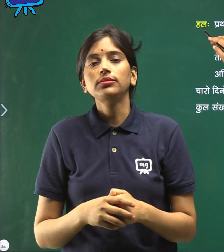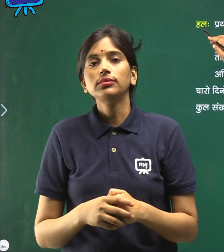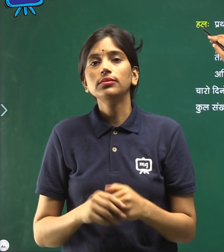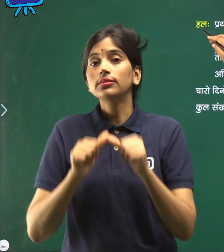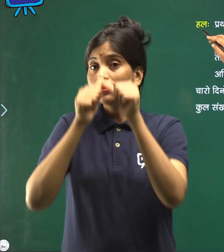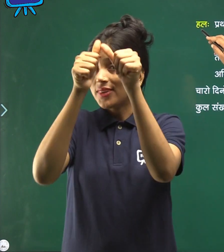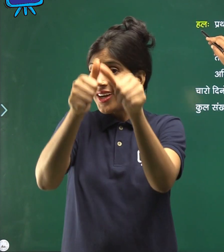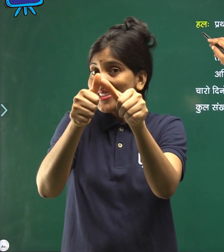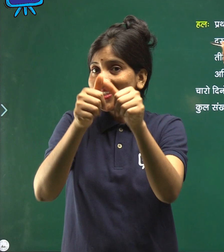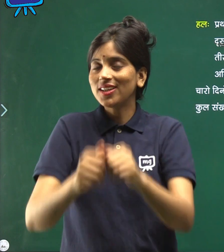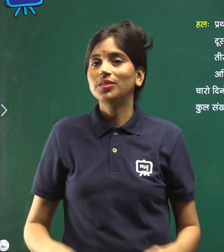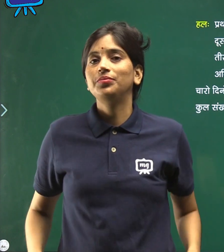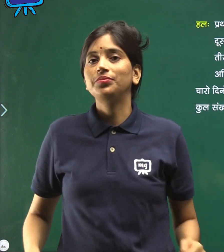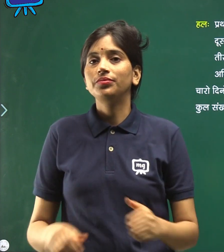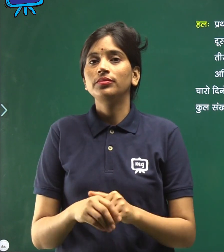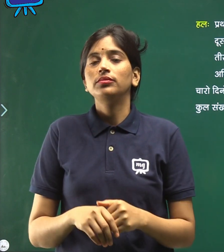हल,